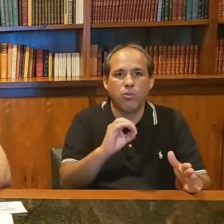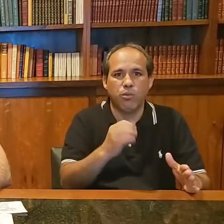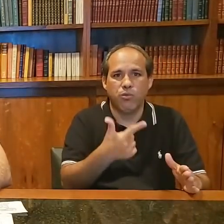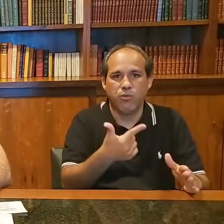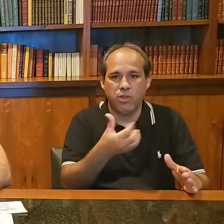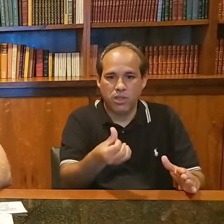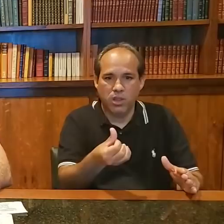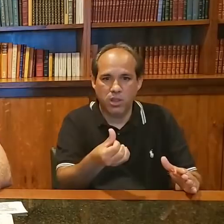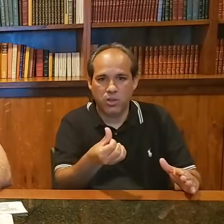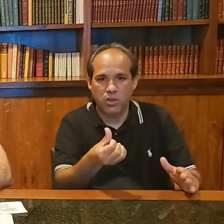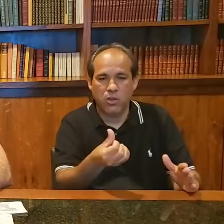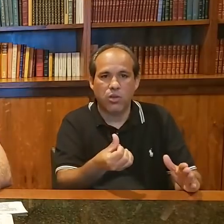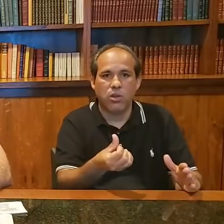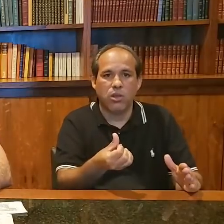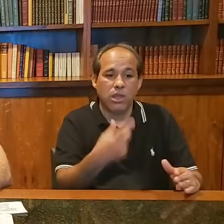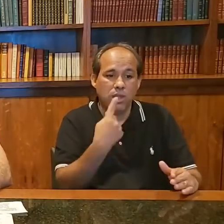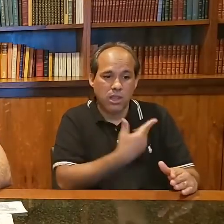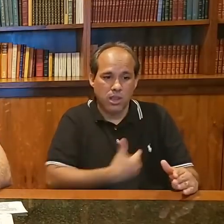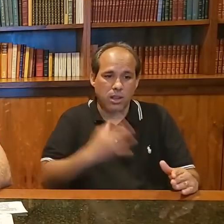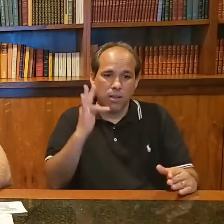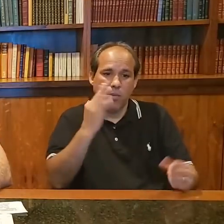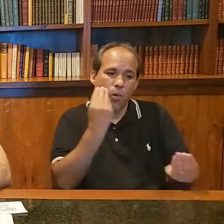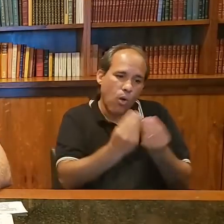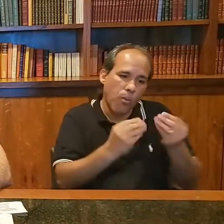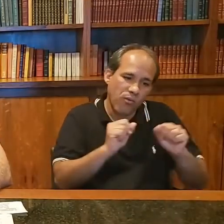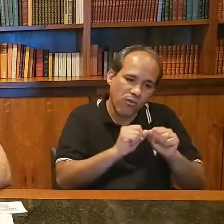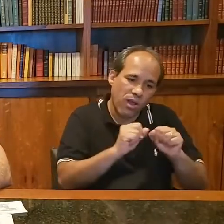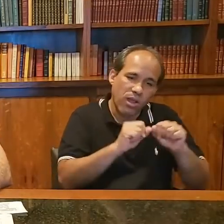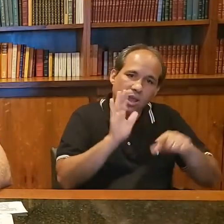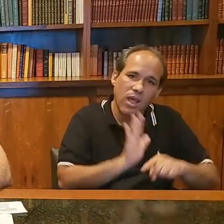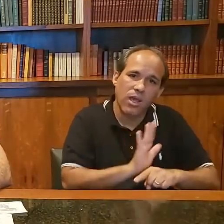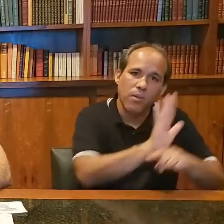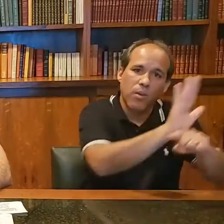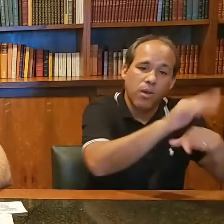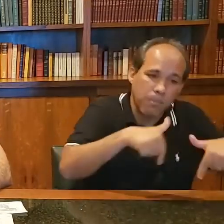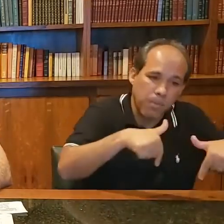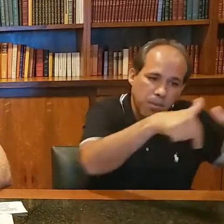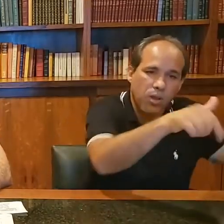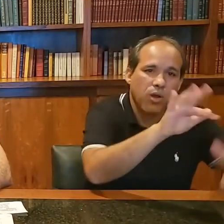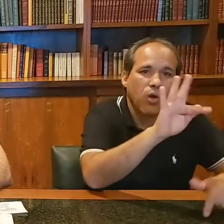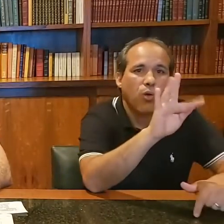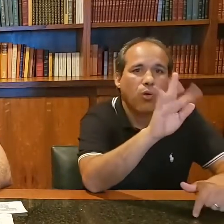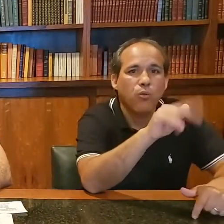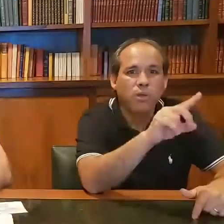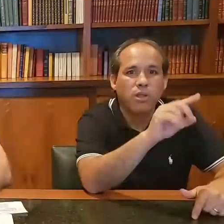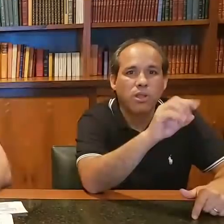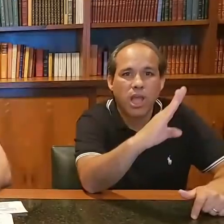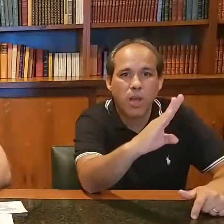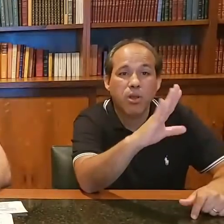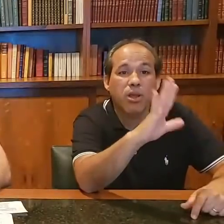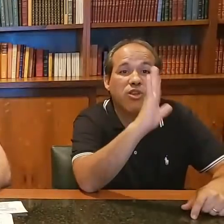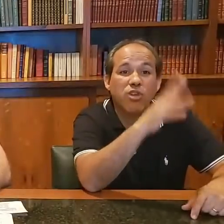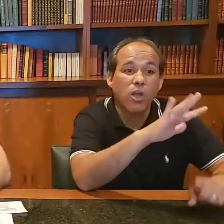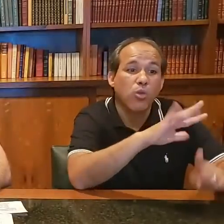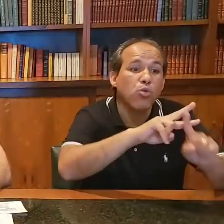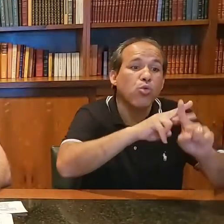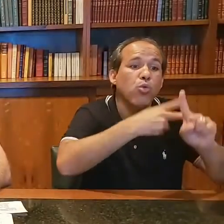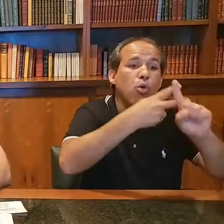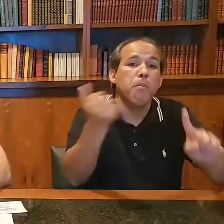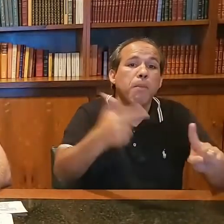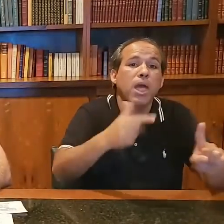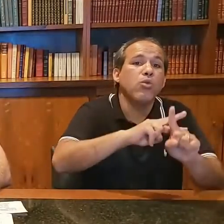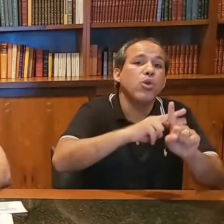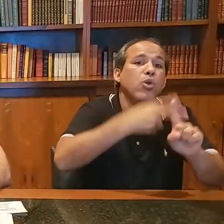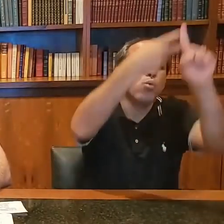a contrapartida do governo federal no Fundeb. Então, nós estamos mais do que dobrando o